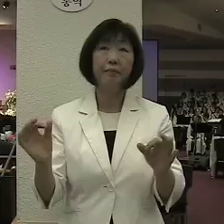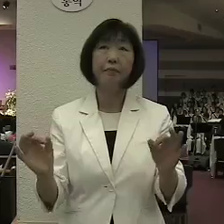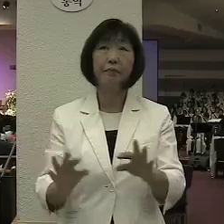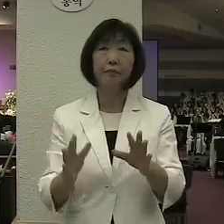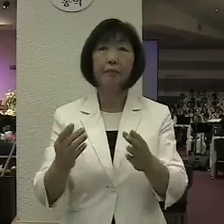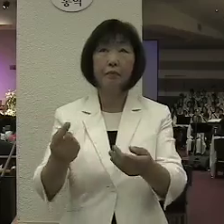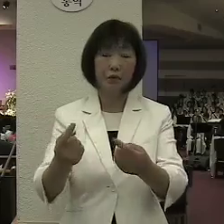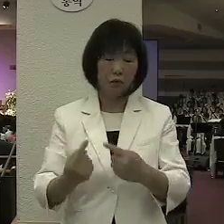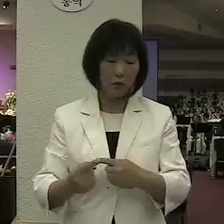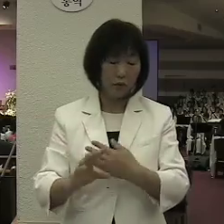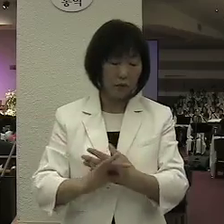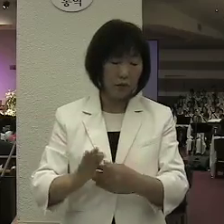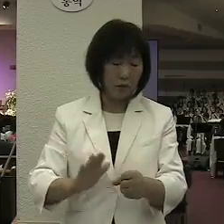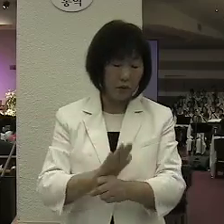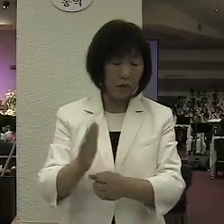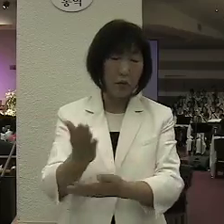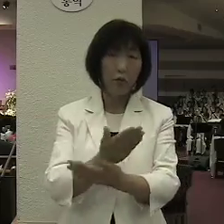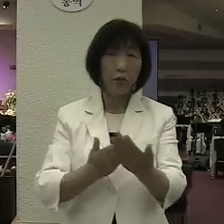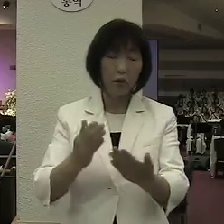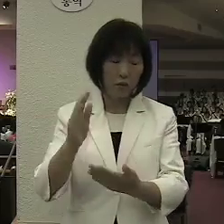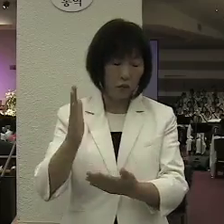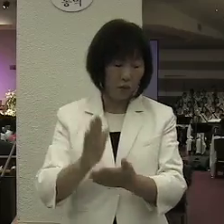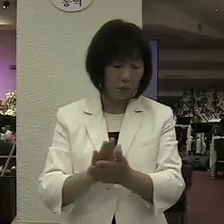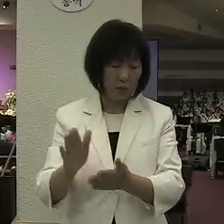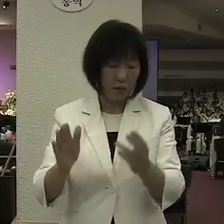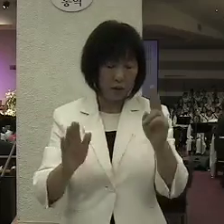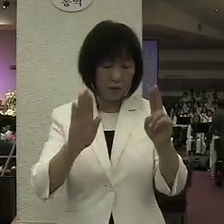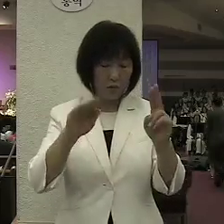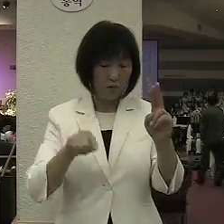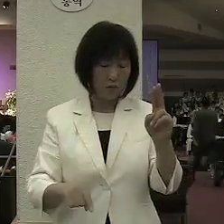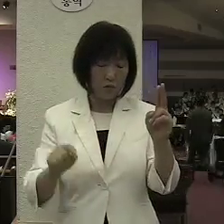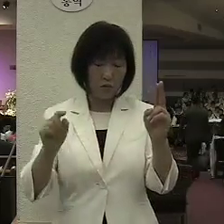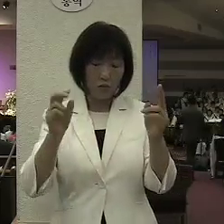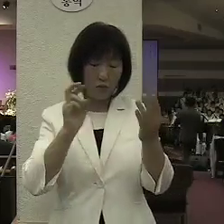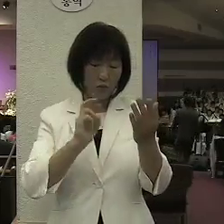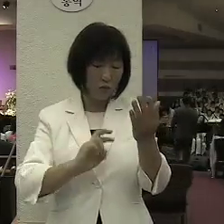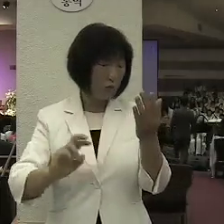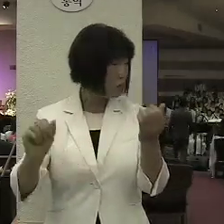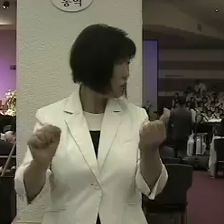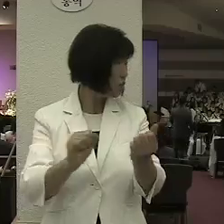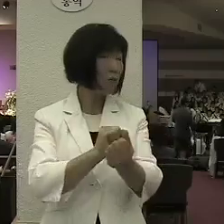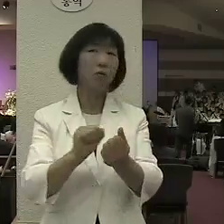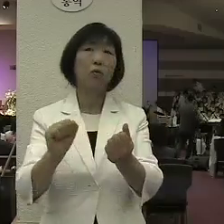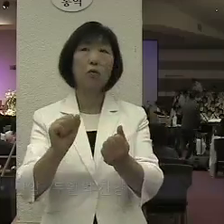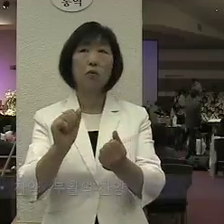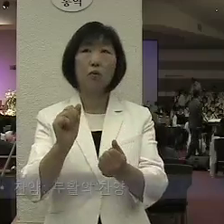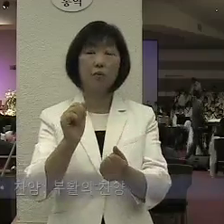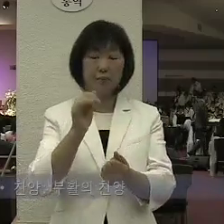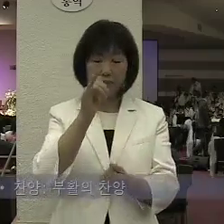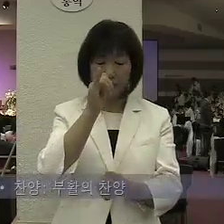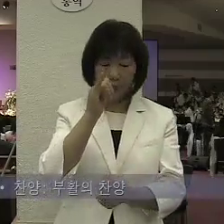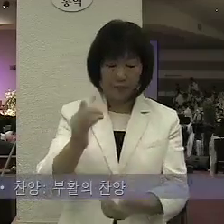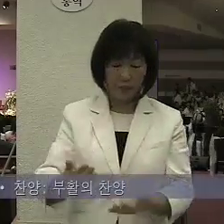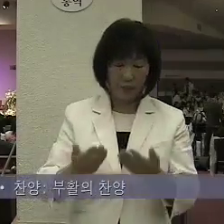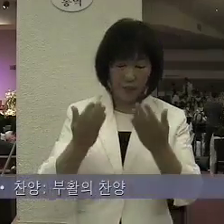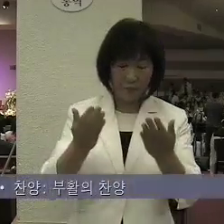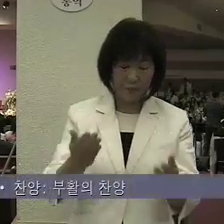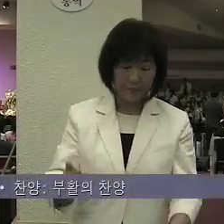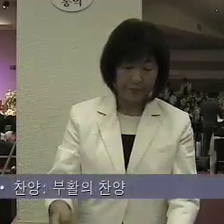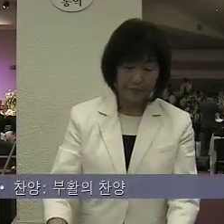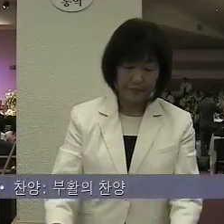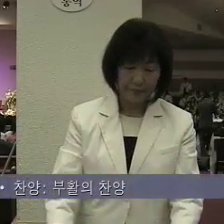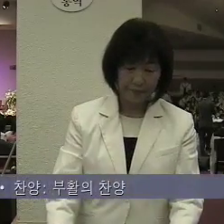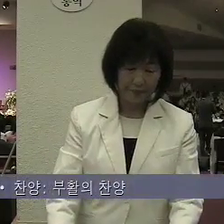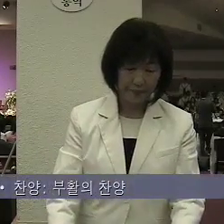김현석, 김혜경 집사님의 모친 되시는 고 김순희 권사님 소천하셨습니다. 가족들에게 하나님의 크신 위로가 있기를